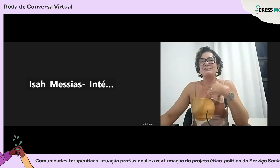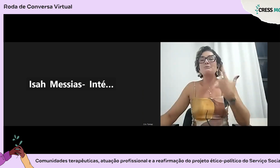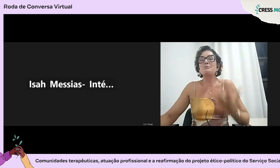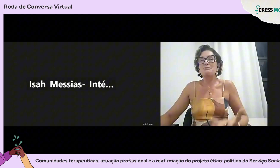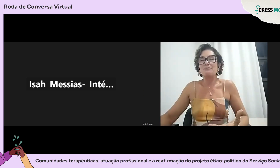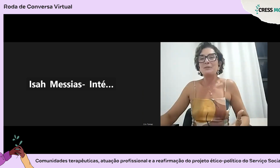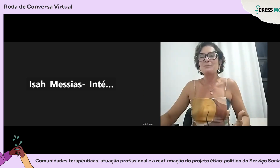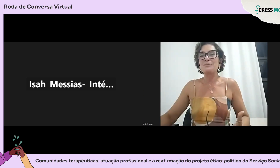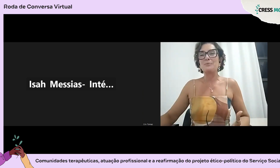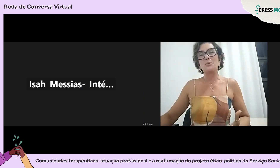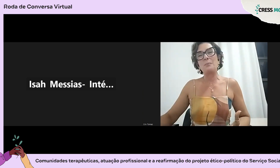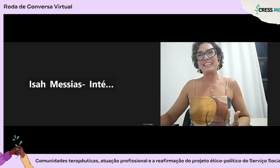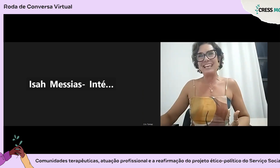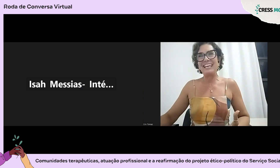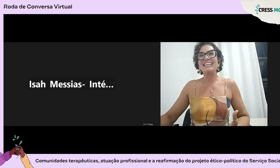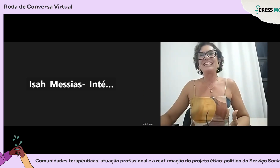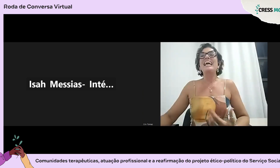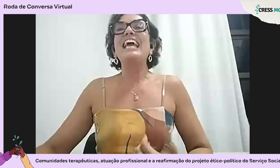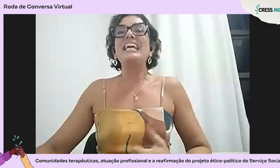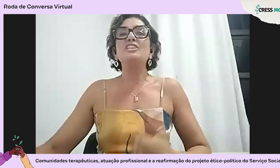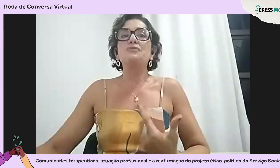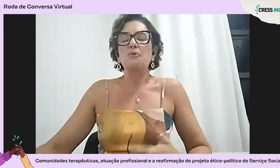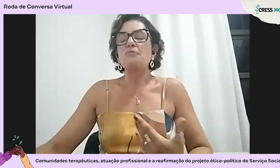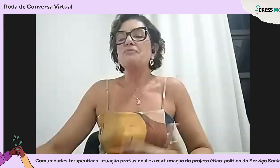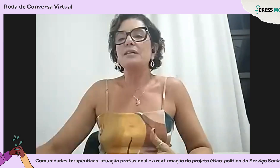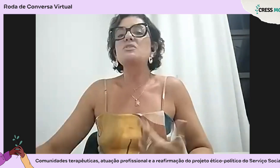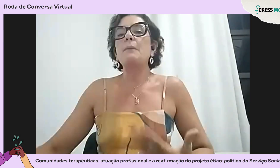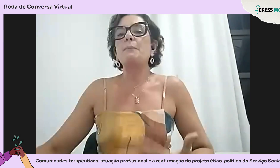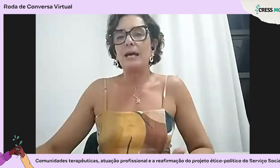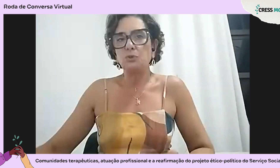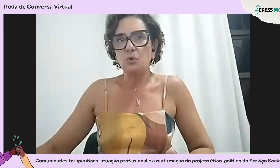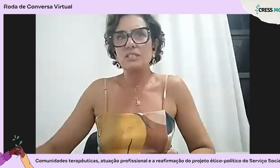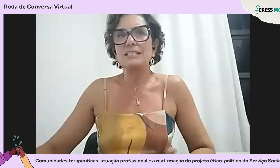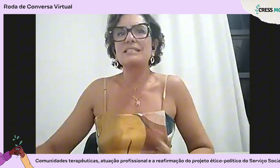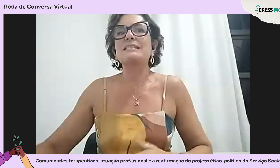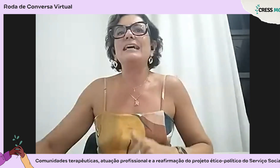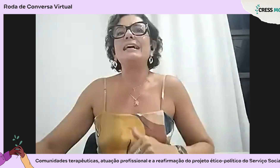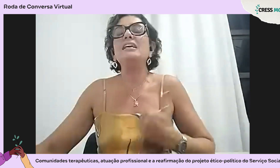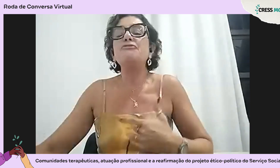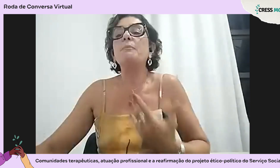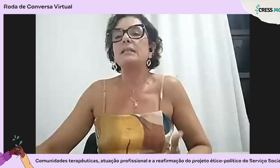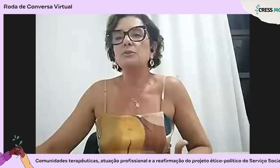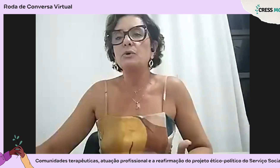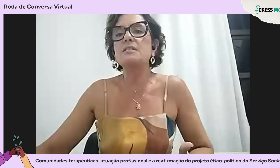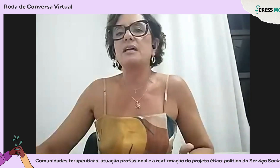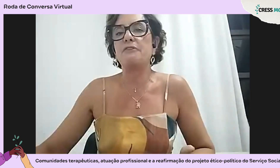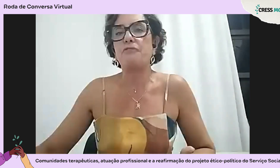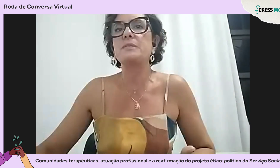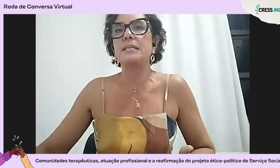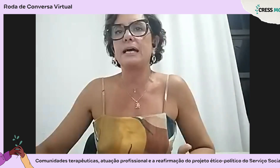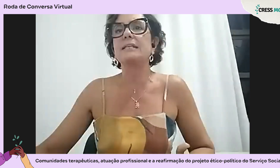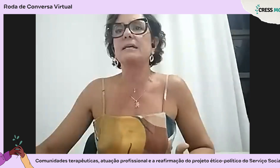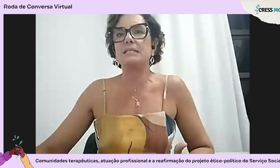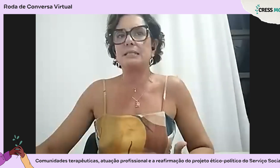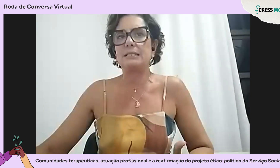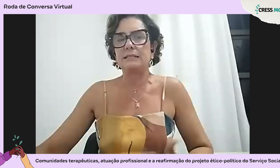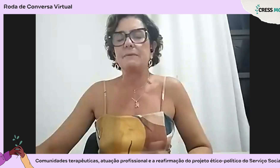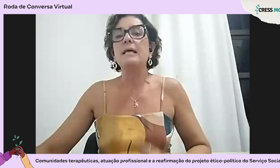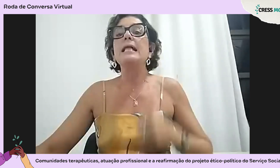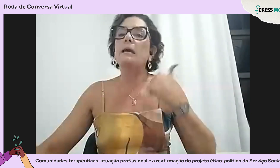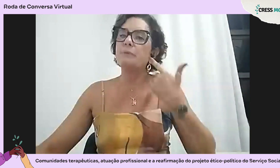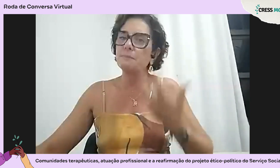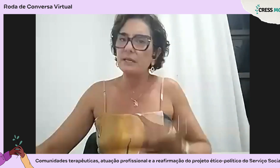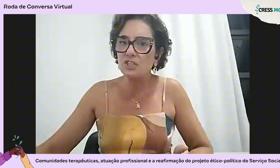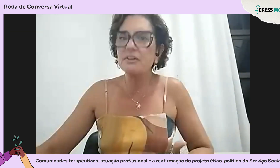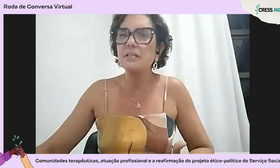Historicamente, né, os governos do PT, eles foram governos apoiadores, né, e fomentadores da reforma psiquiátrica